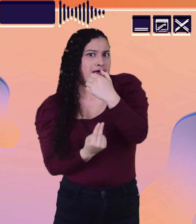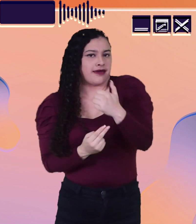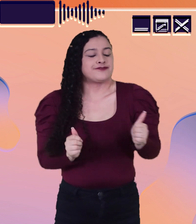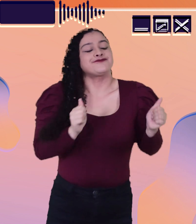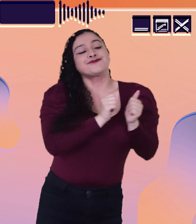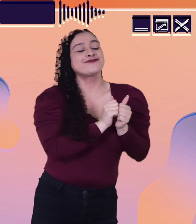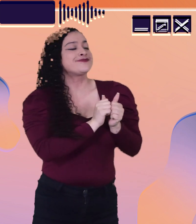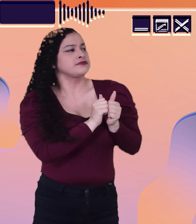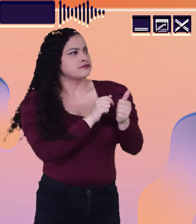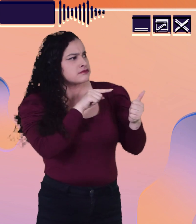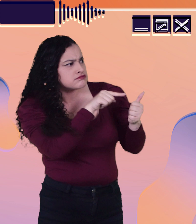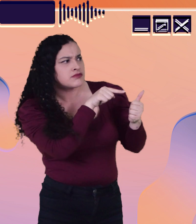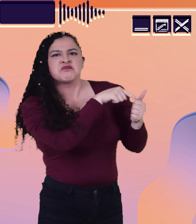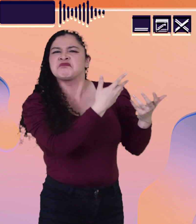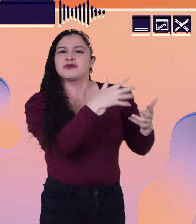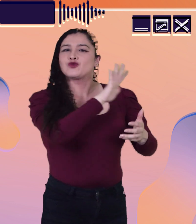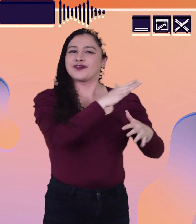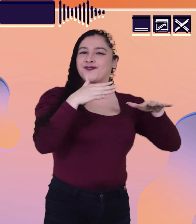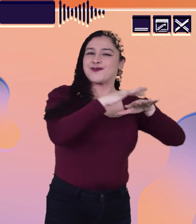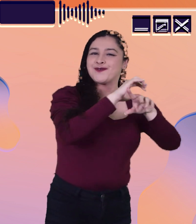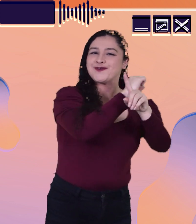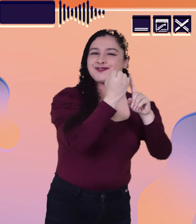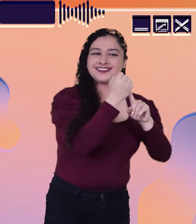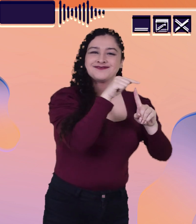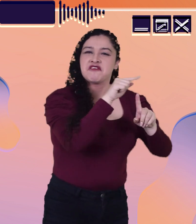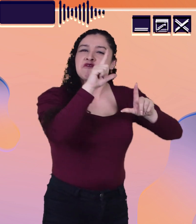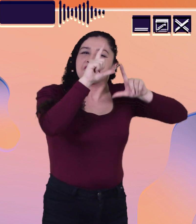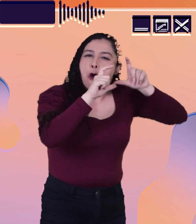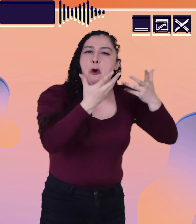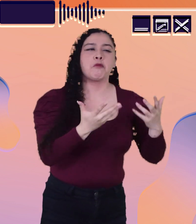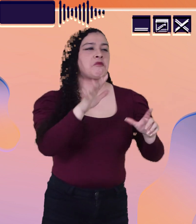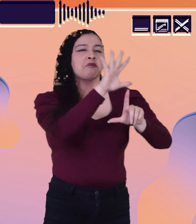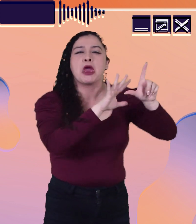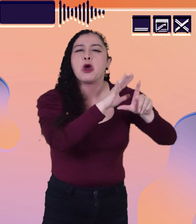Que tu pareja controle lo que haces en redes sociales,